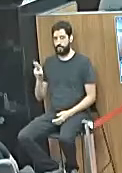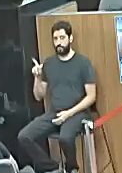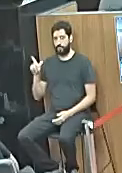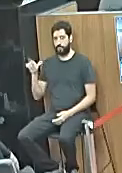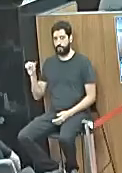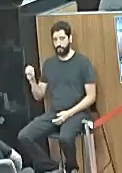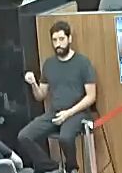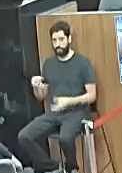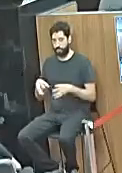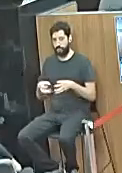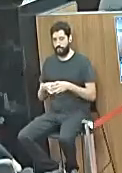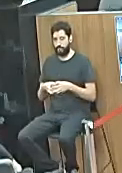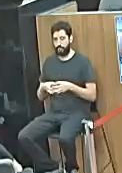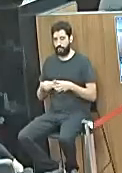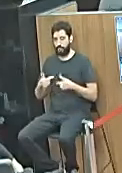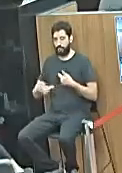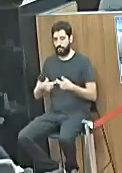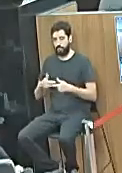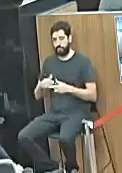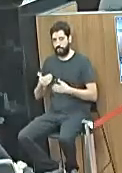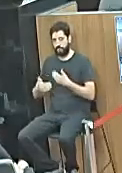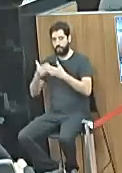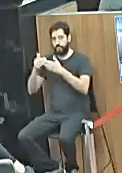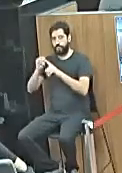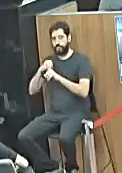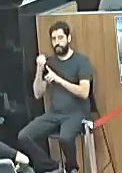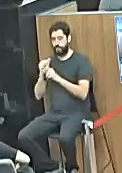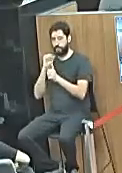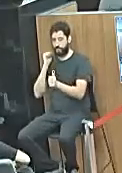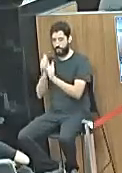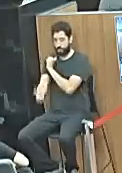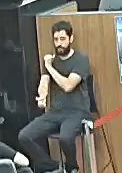relator do grupo de trabalho desenvolvimento social esportes